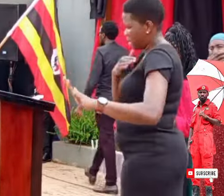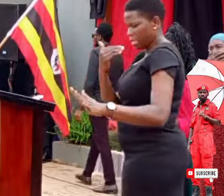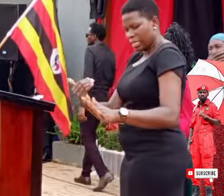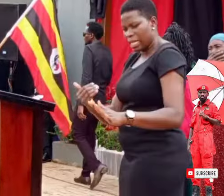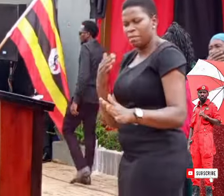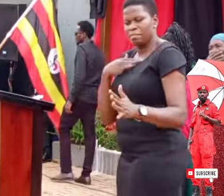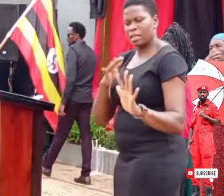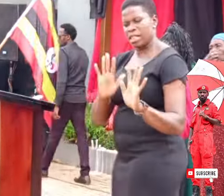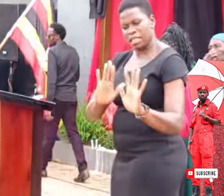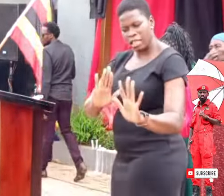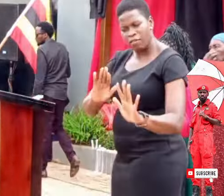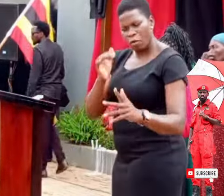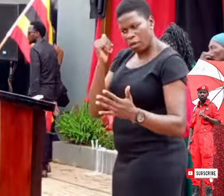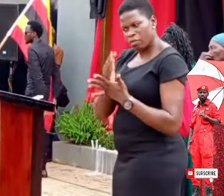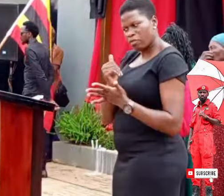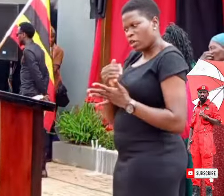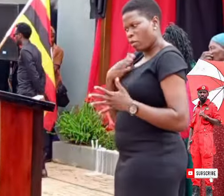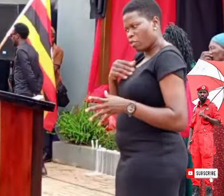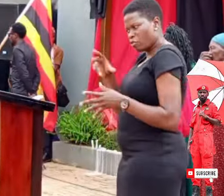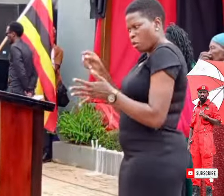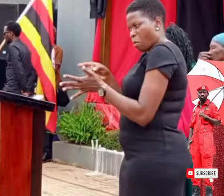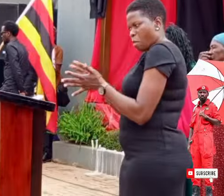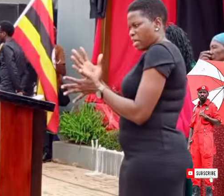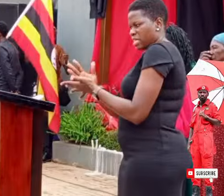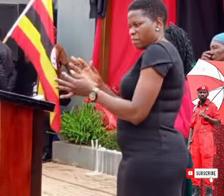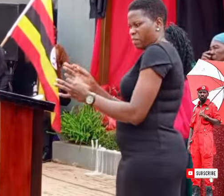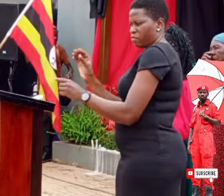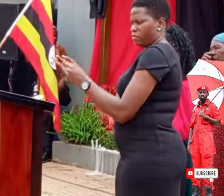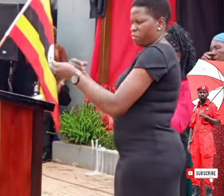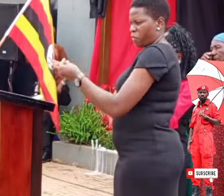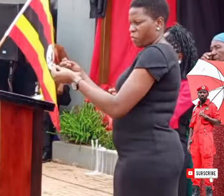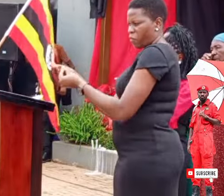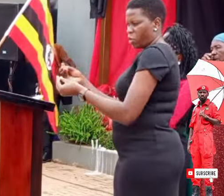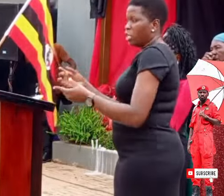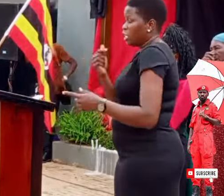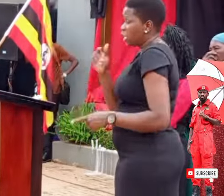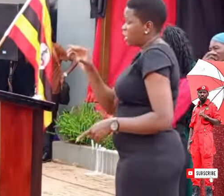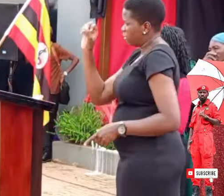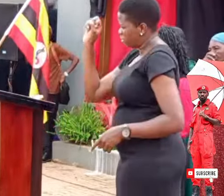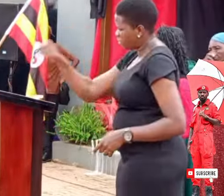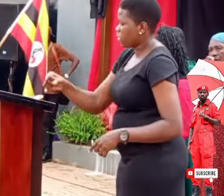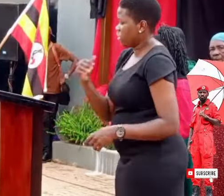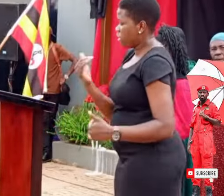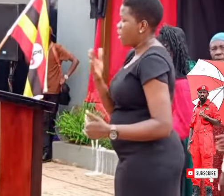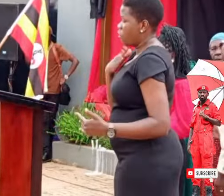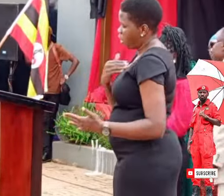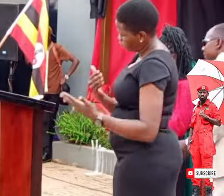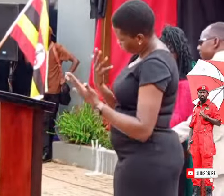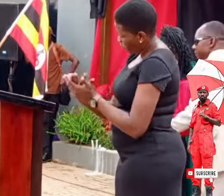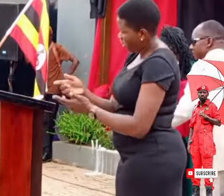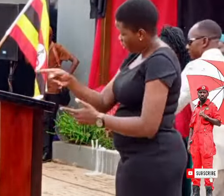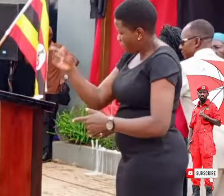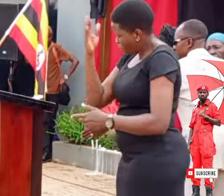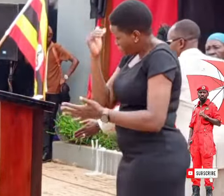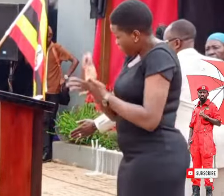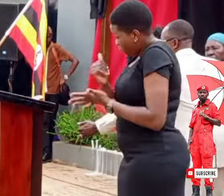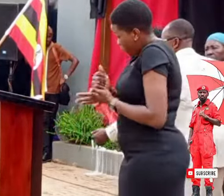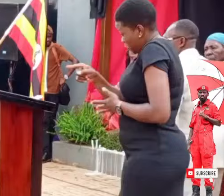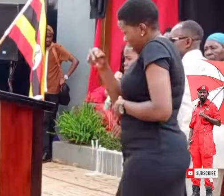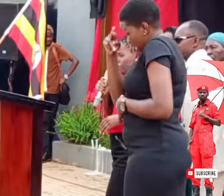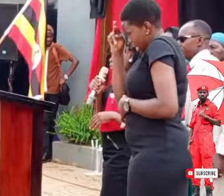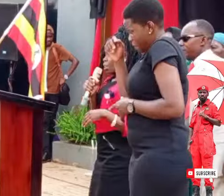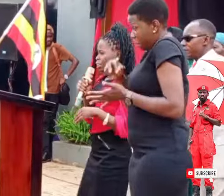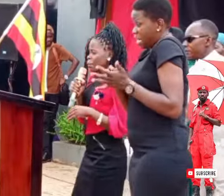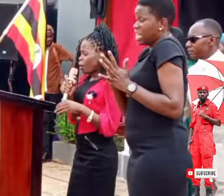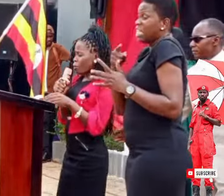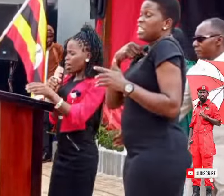nemugamba omwana wange mulese obikozimadenalyengendo gwatemuleseyebase mugaliddemu alimu yekka nangamba kati obwo bwengenda okuggulako kati nga